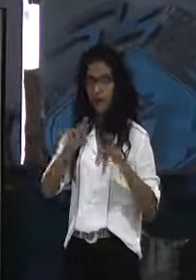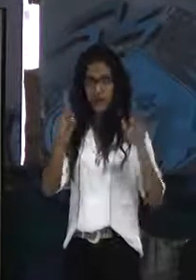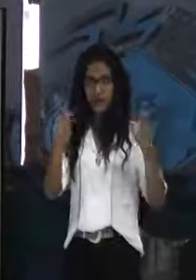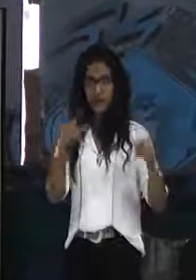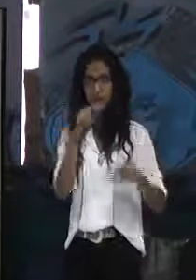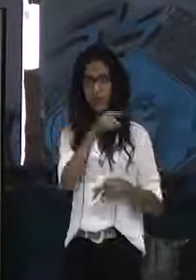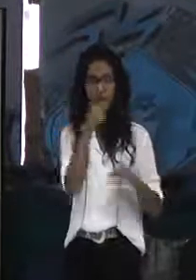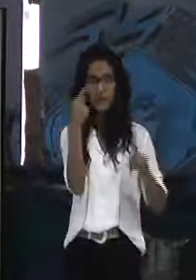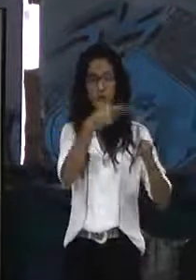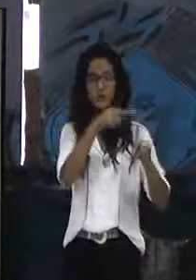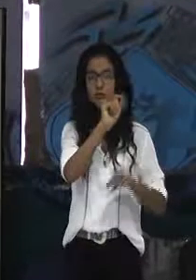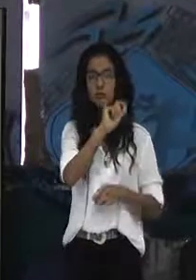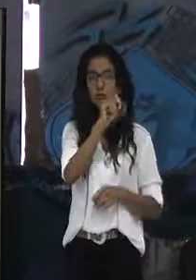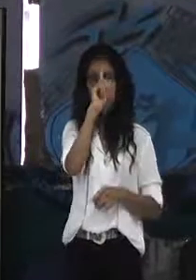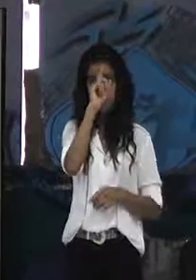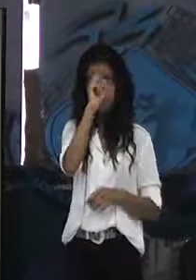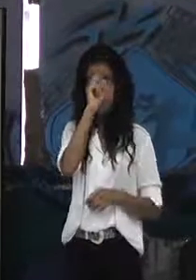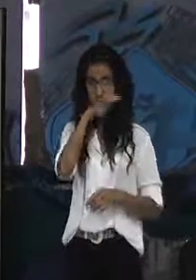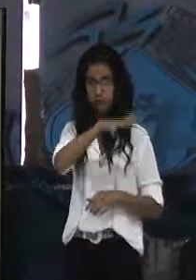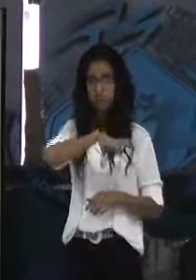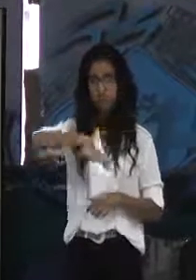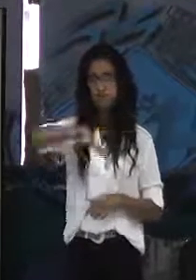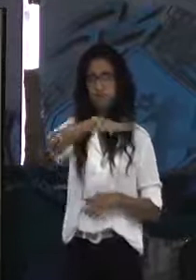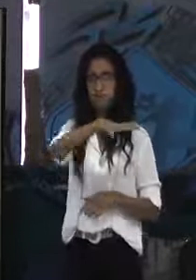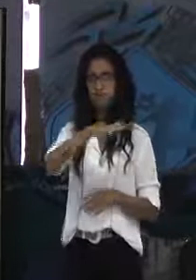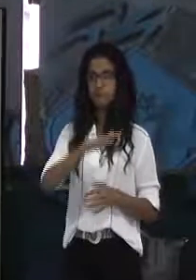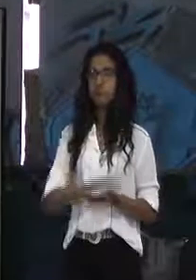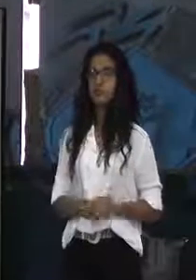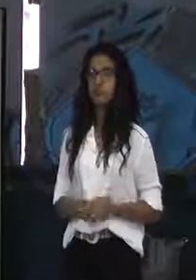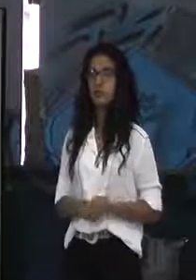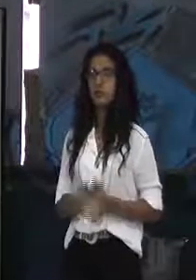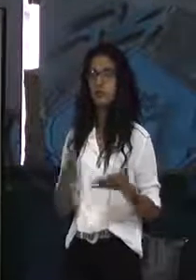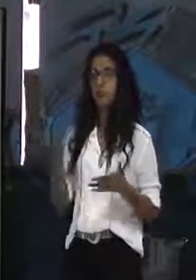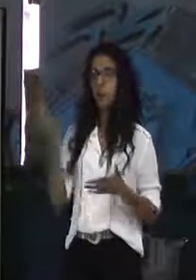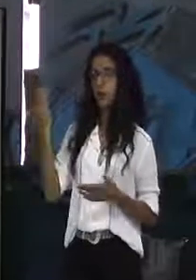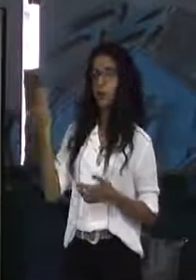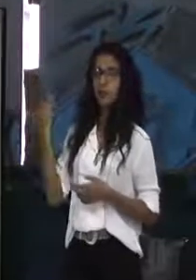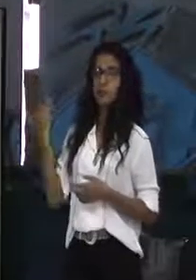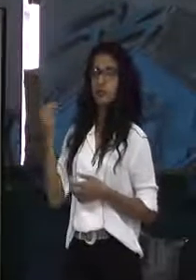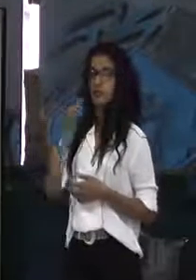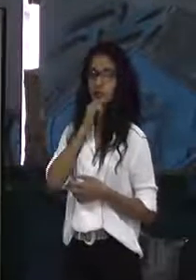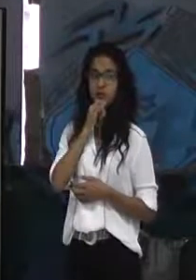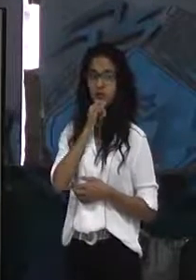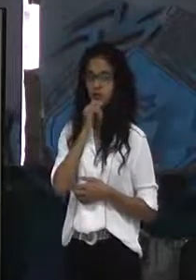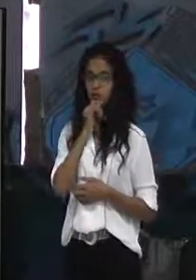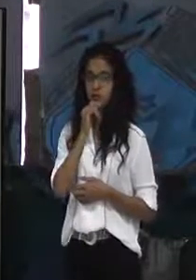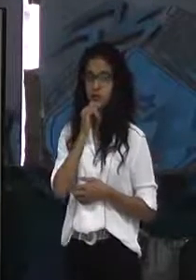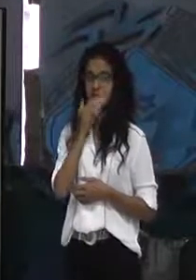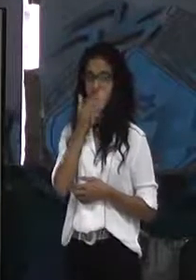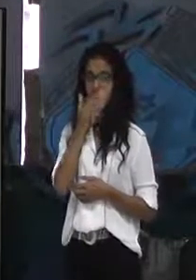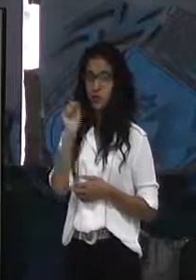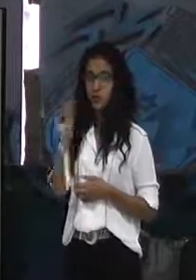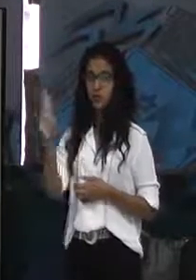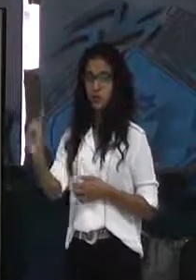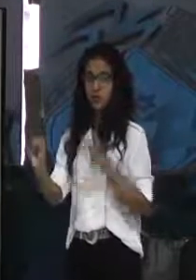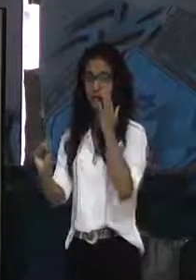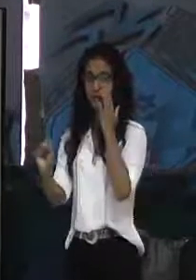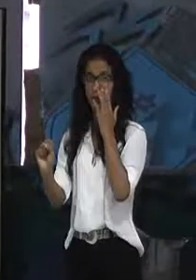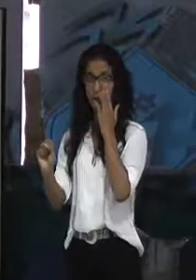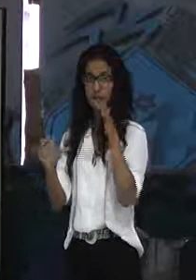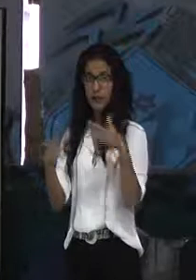de hospital regional. Né? Como não existia ainda a discussão do SUS, a